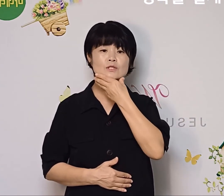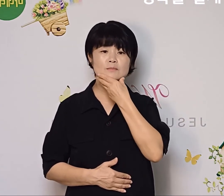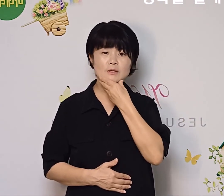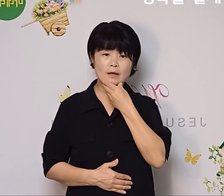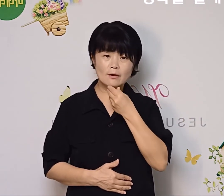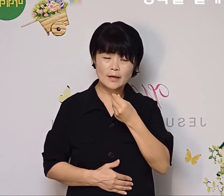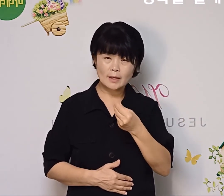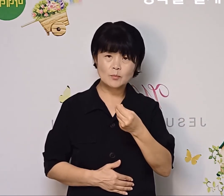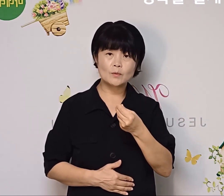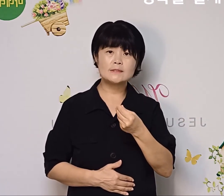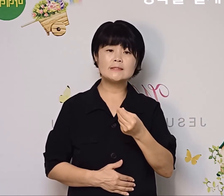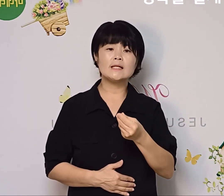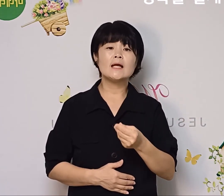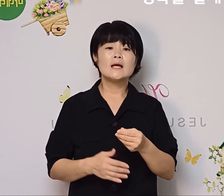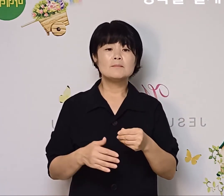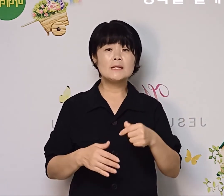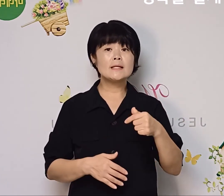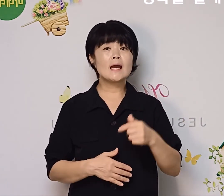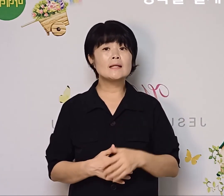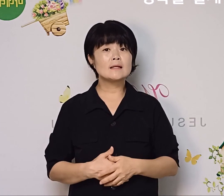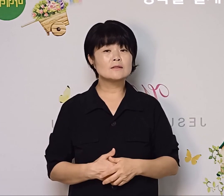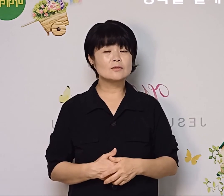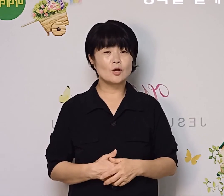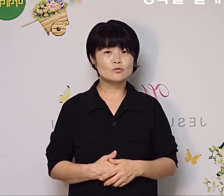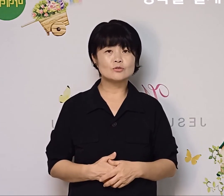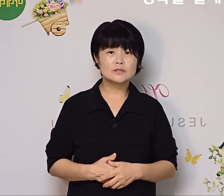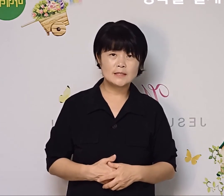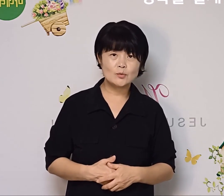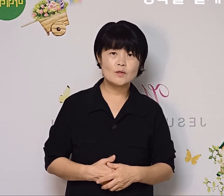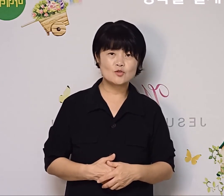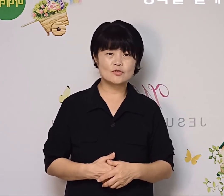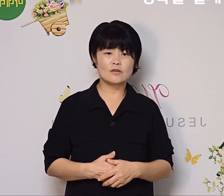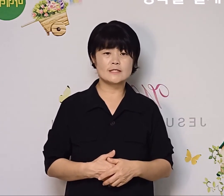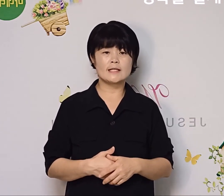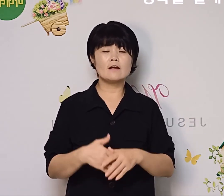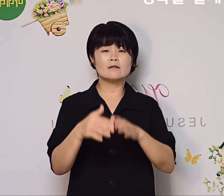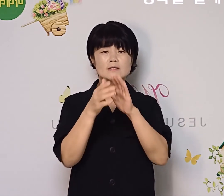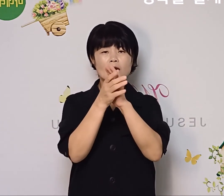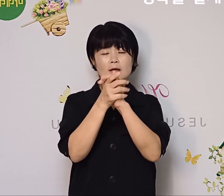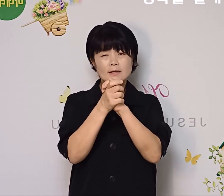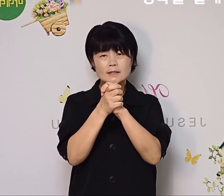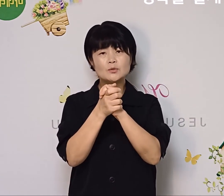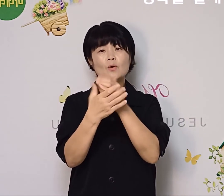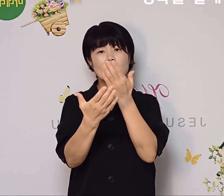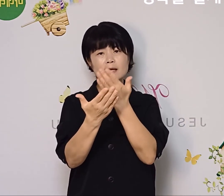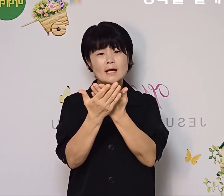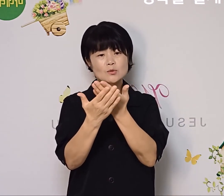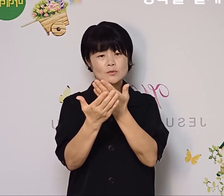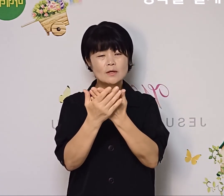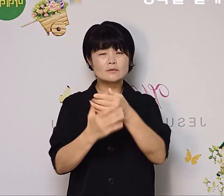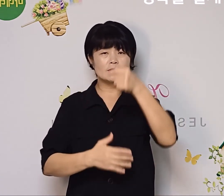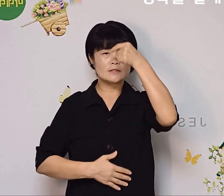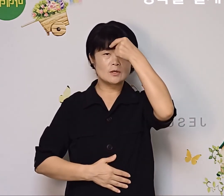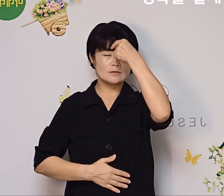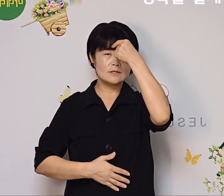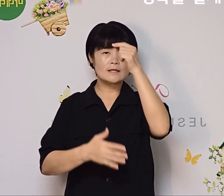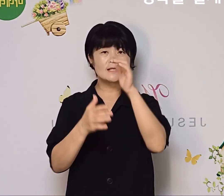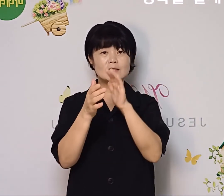주시면 돼요. 행복을 빌게 하다는 건 결국은 기도해 주는 거잖아요. 그래서 기도하게 하소서 했는데 저는 항상 기도를